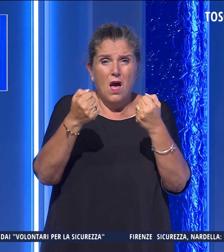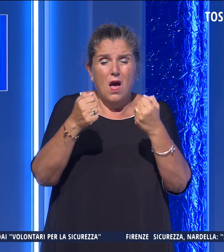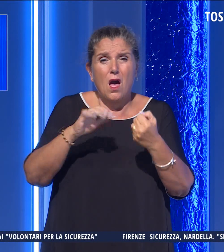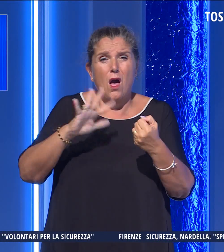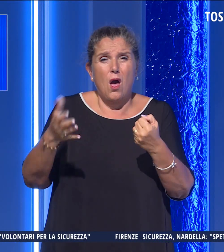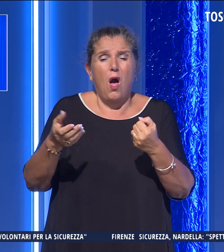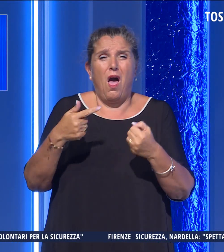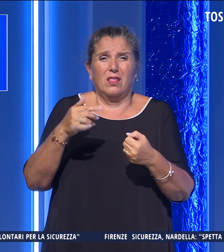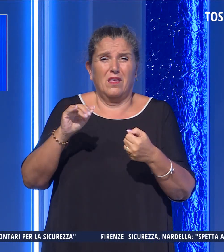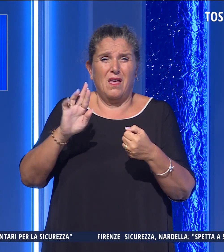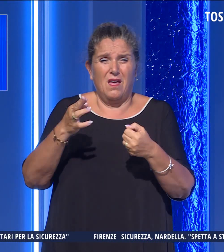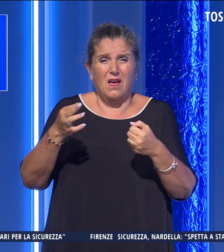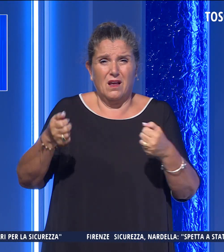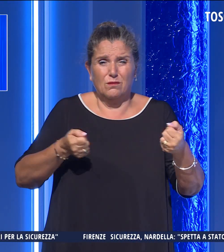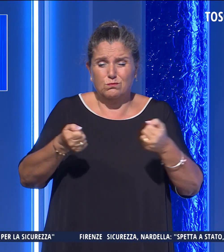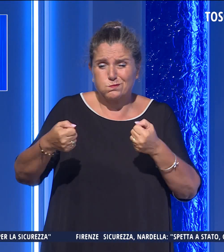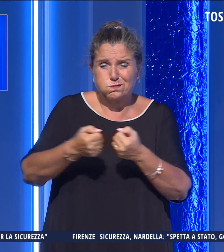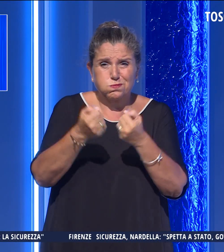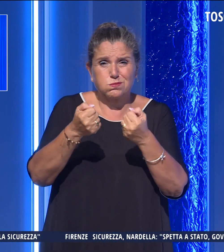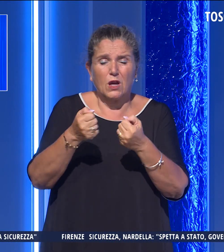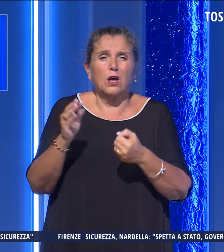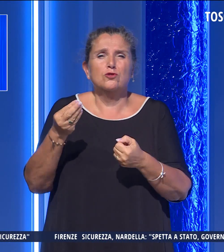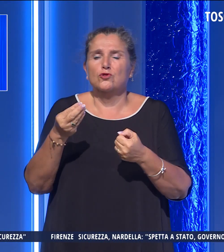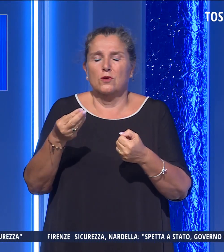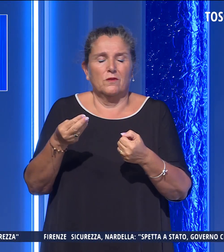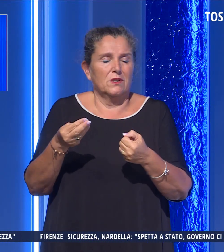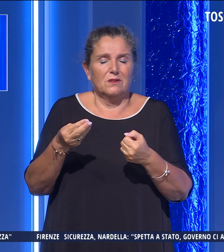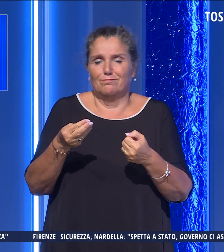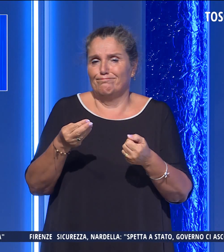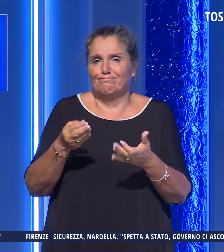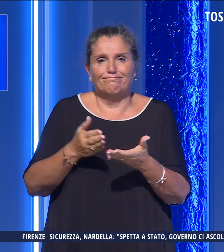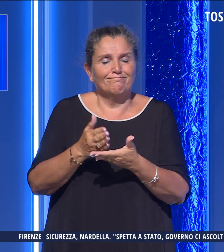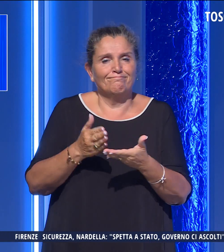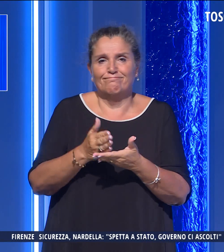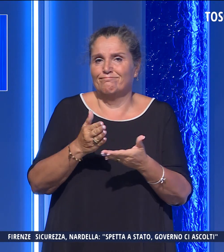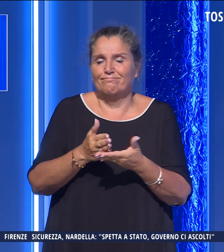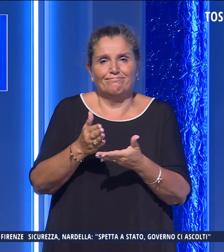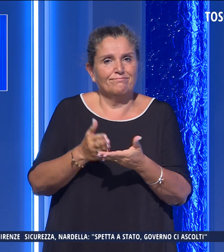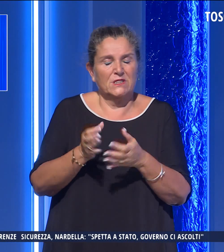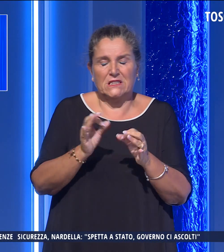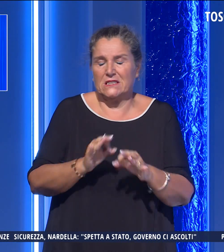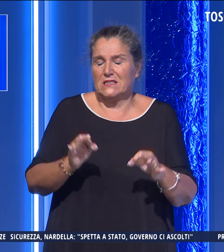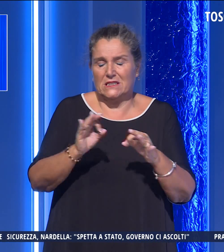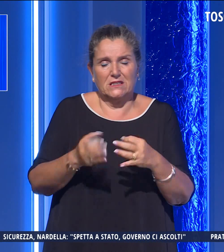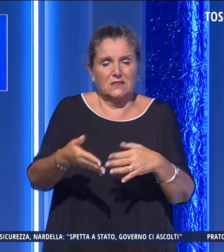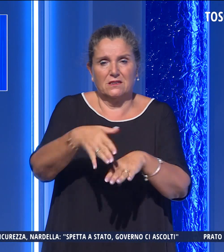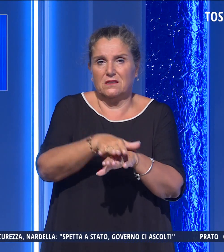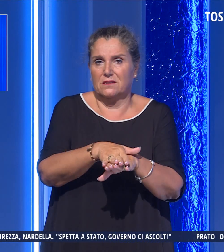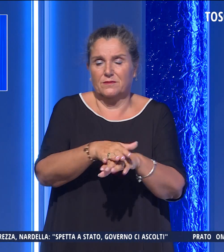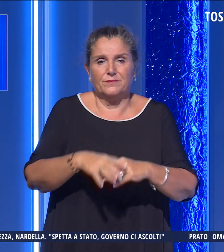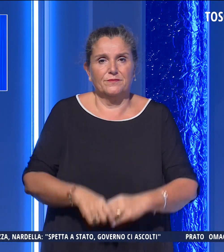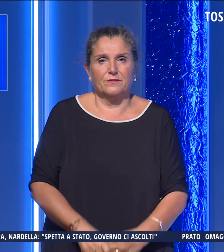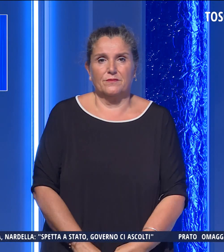mezzo pesante per il 29enne non c'è stato nulla da fare nonostante l'intervento dei sanitari.